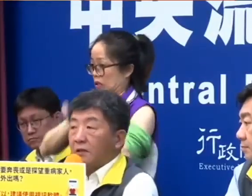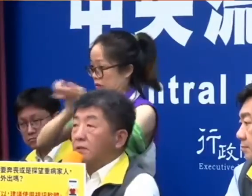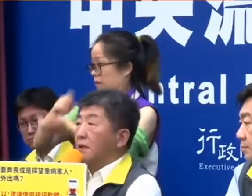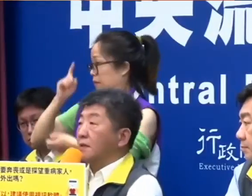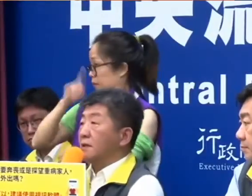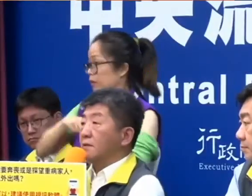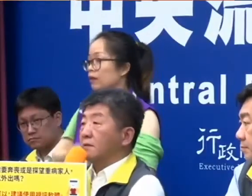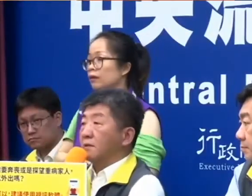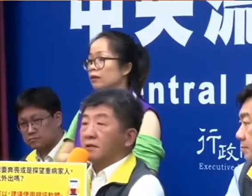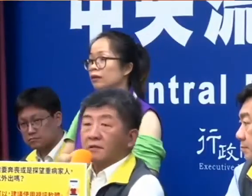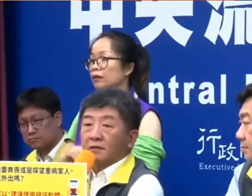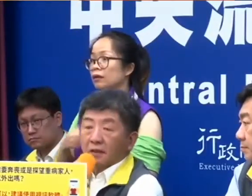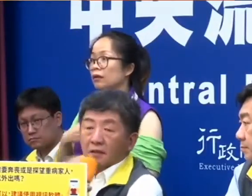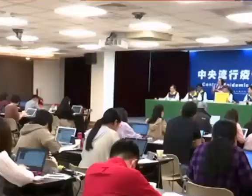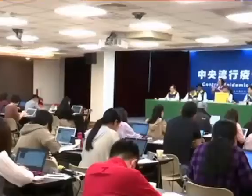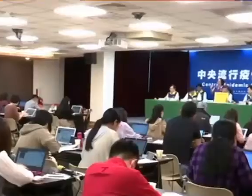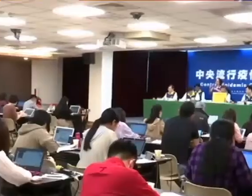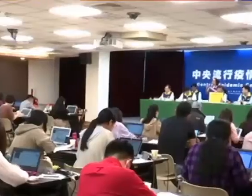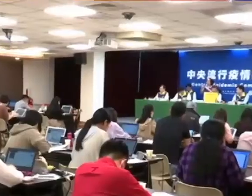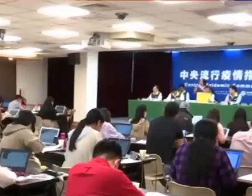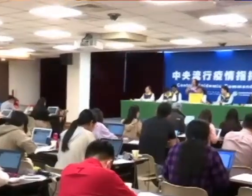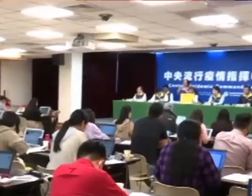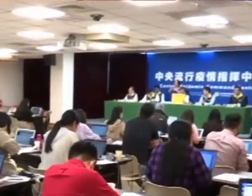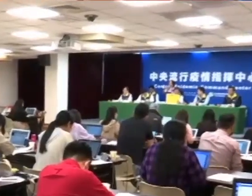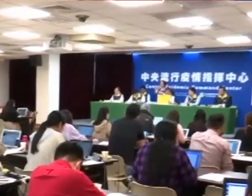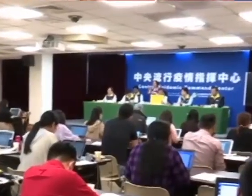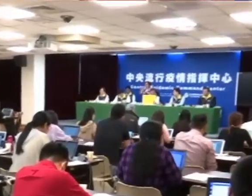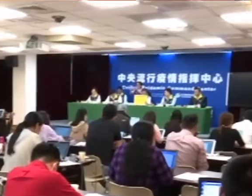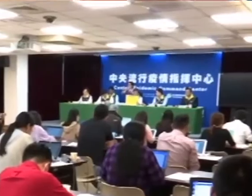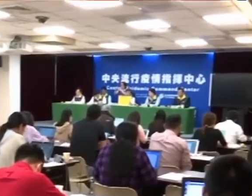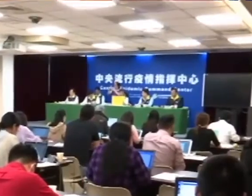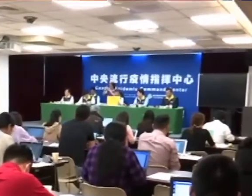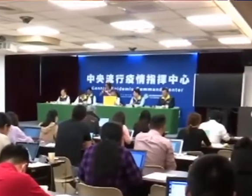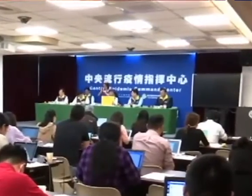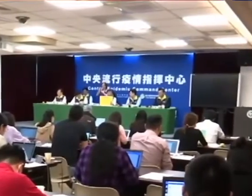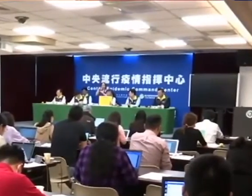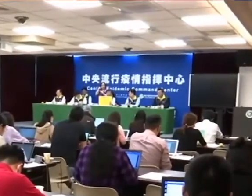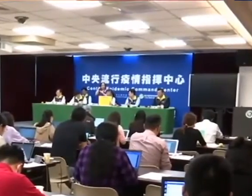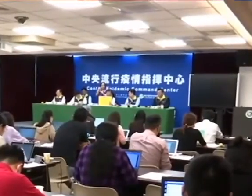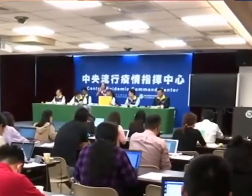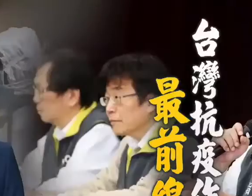人员及国人配合。新唐人亚太电视高建伦、黄燕玲台湾台北报道。